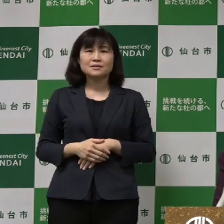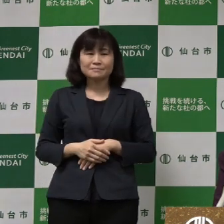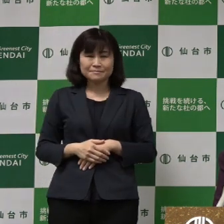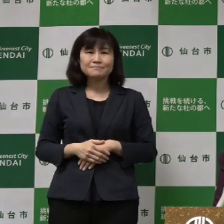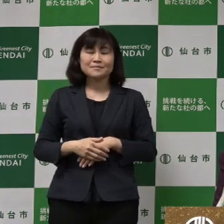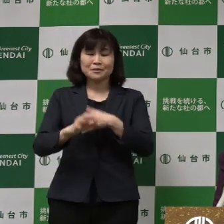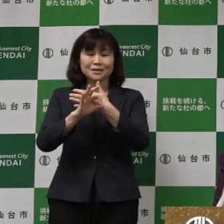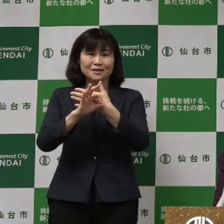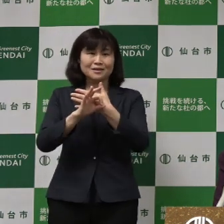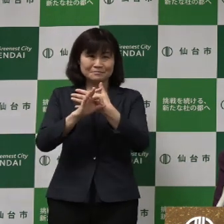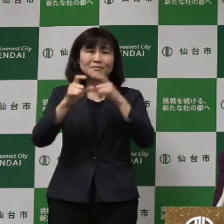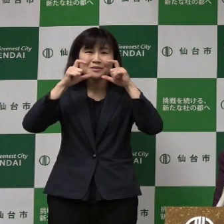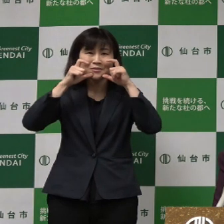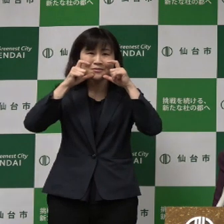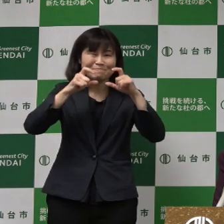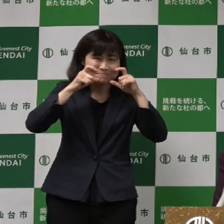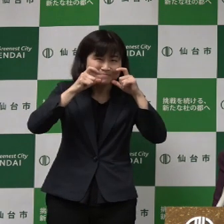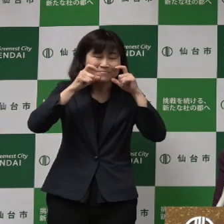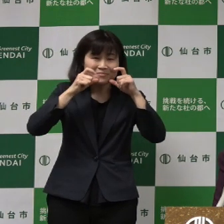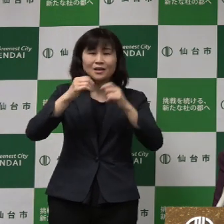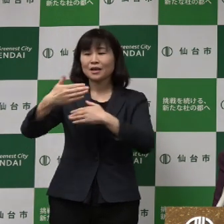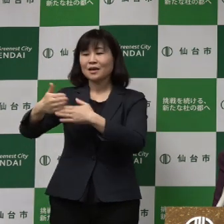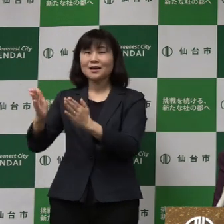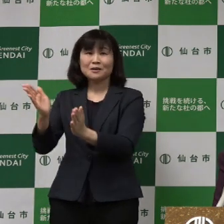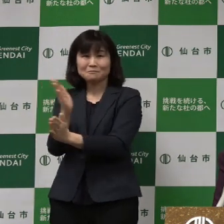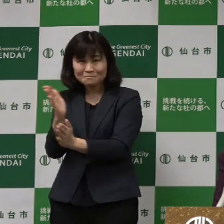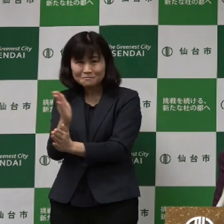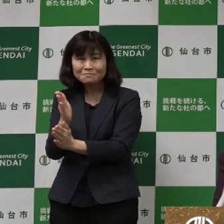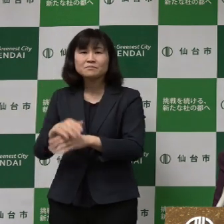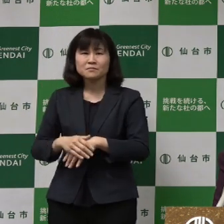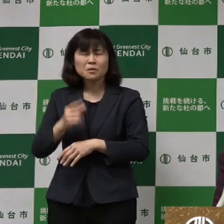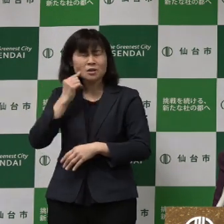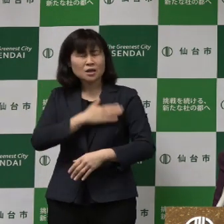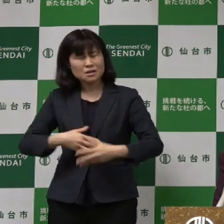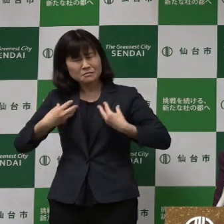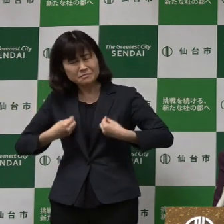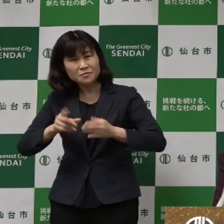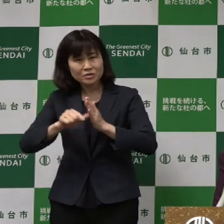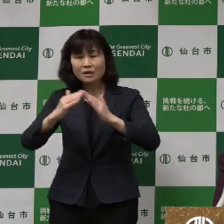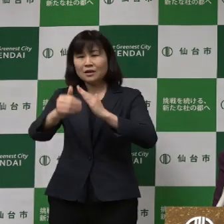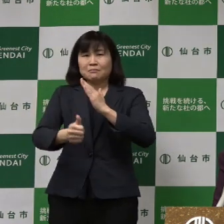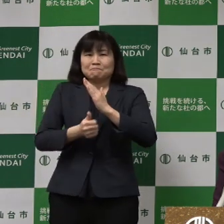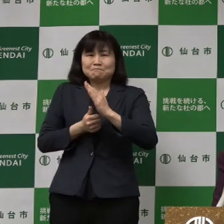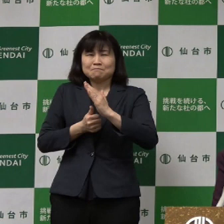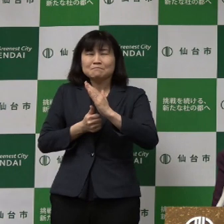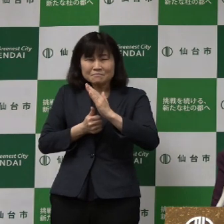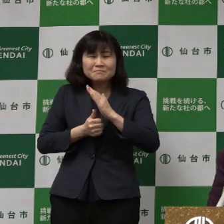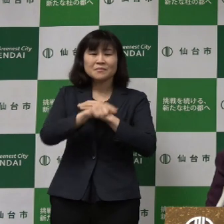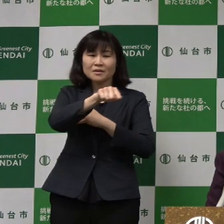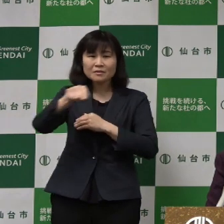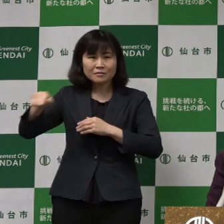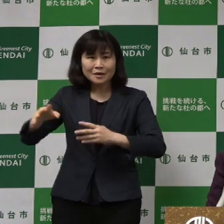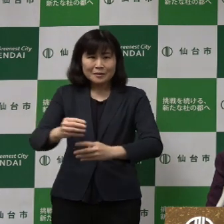マスクの着用やこまめな換気、体調の悪いときは外出を控えることなど改めて確認を